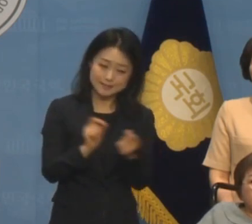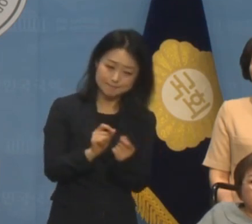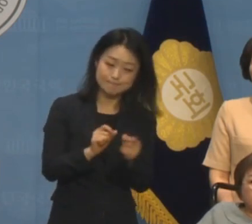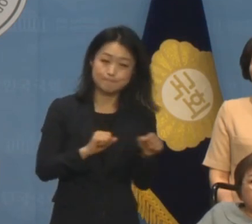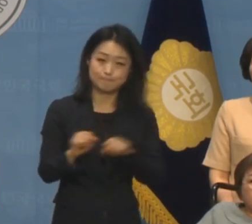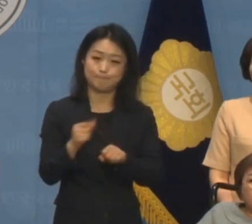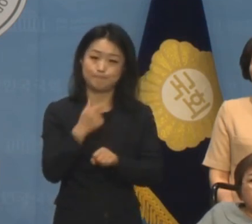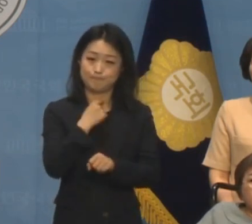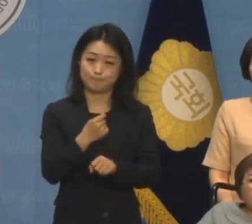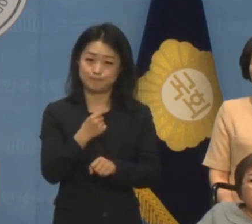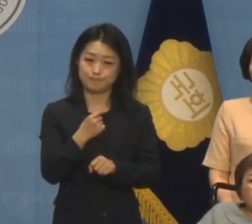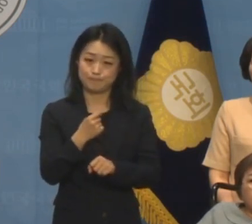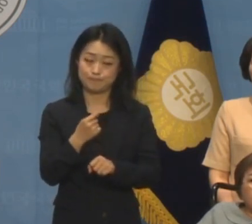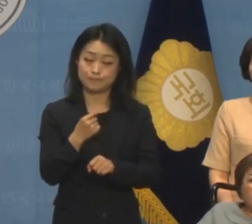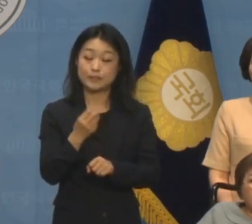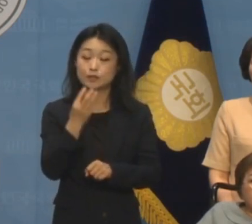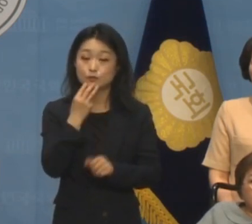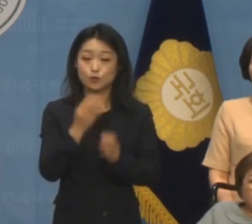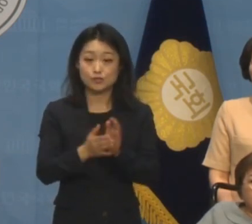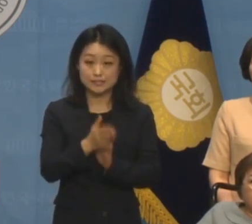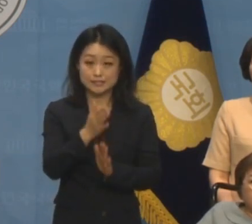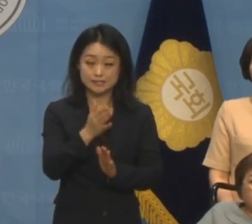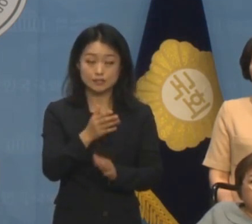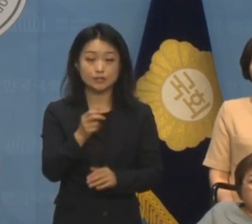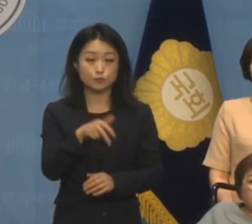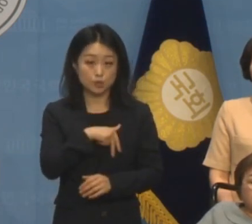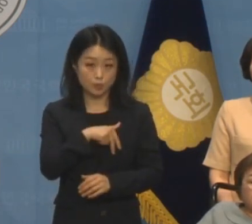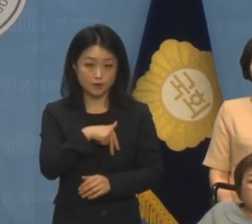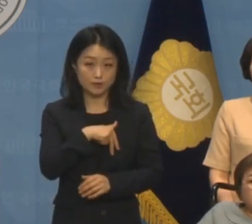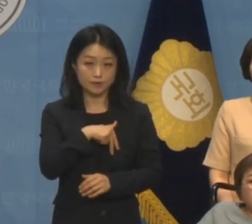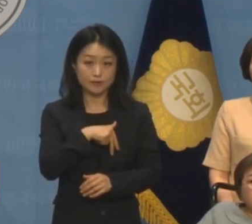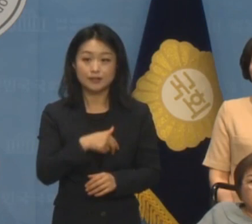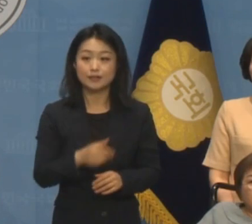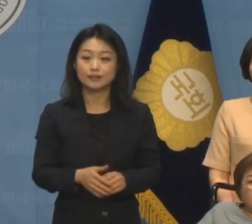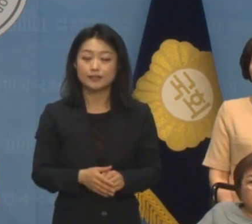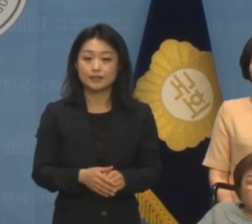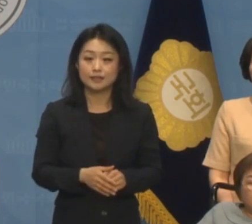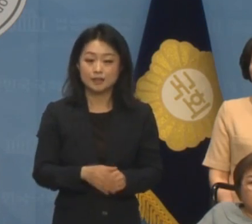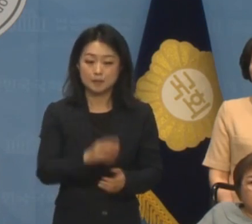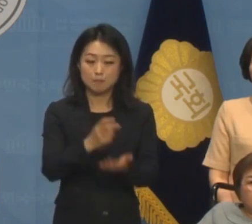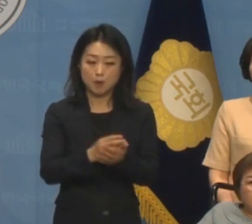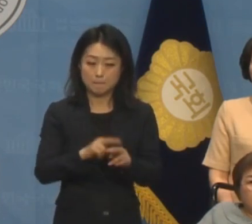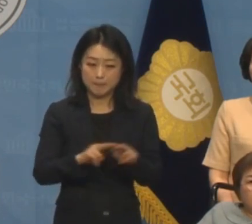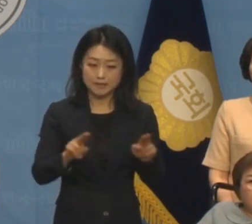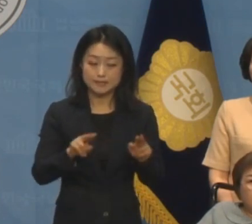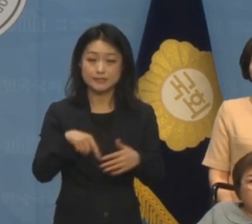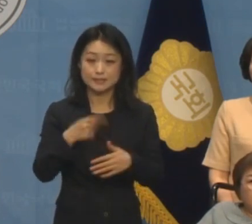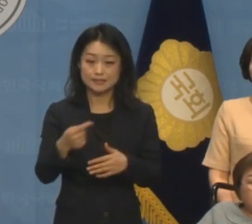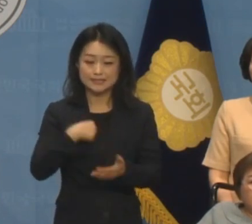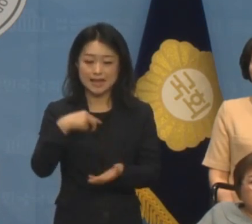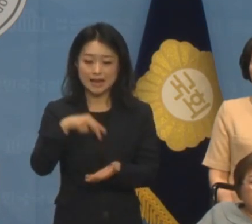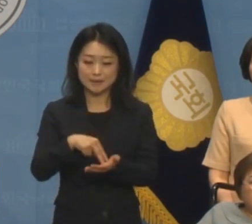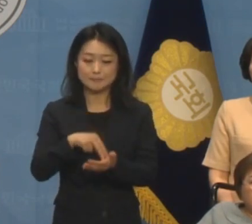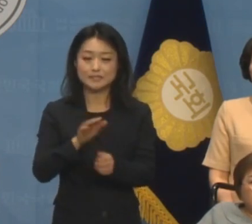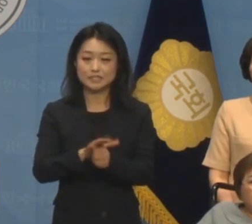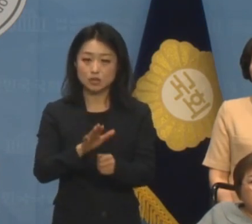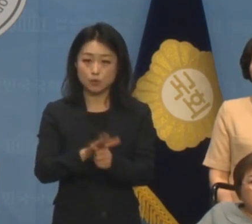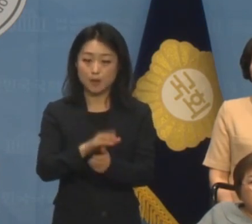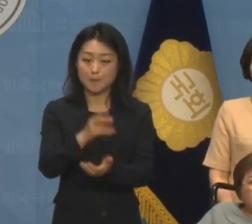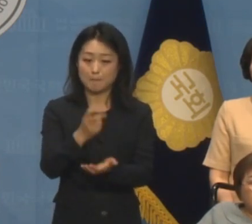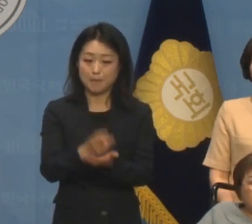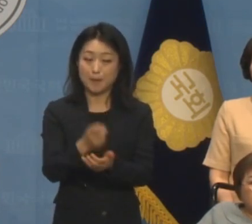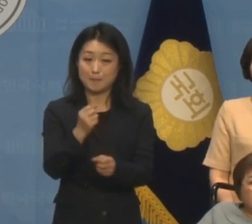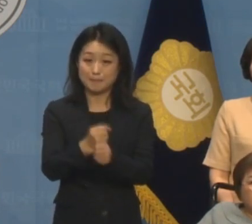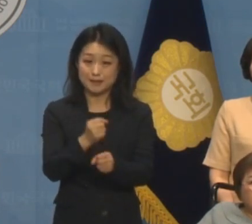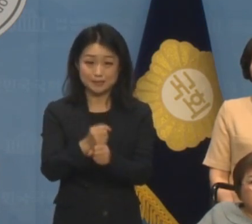개선입니다. 서울시와 서울시의회는 탈시설 조례를 폐지하고 자립지원 조례로 합리화할